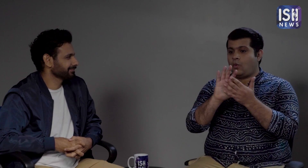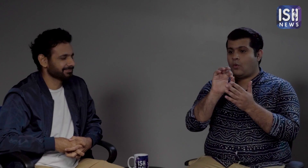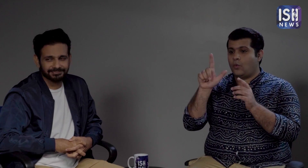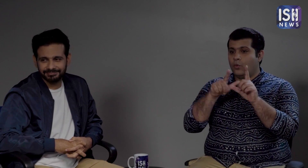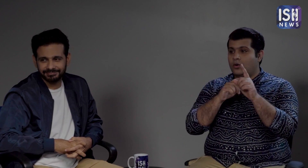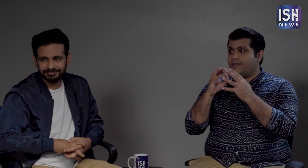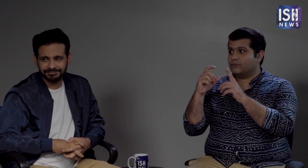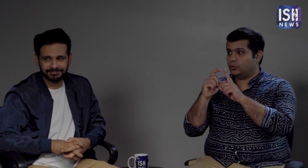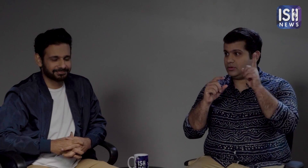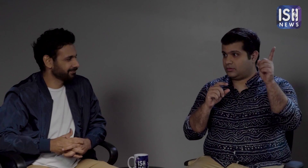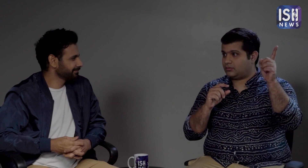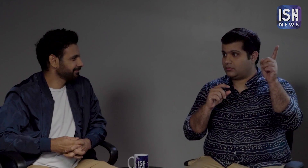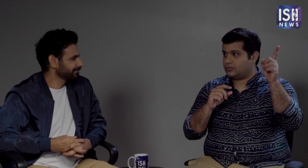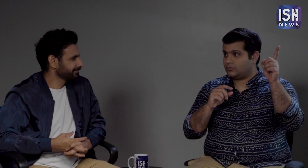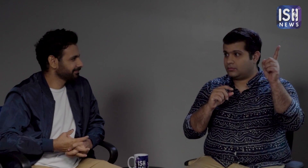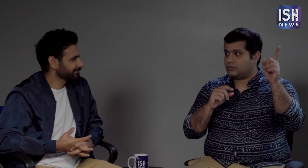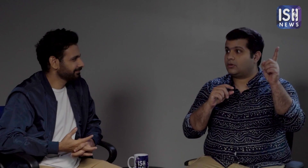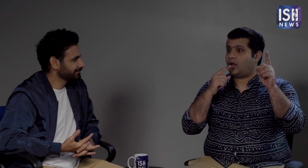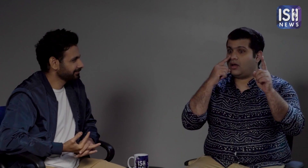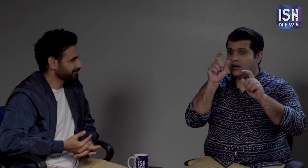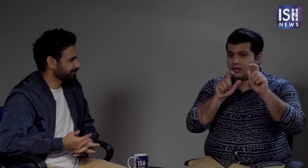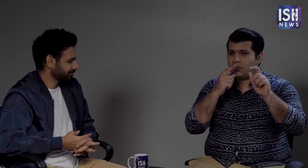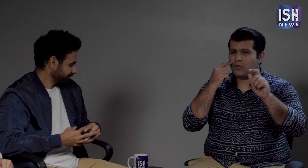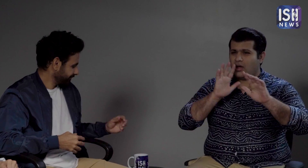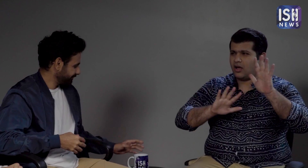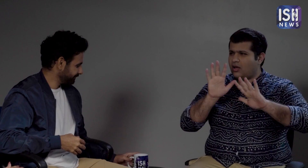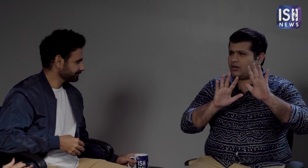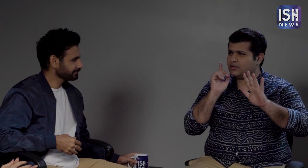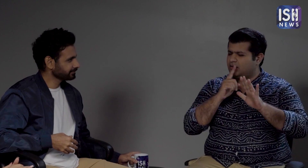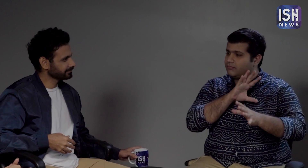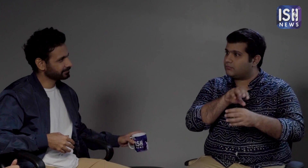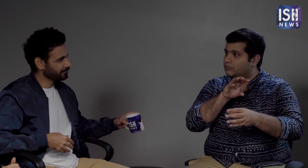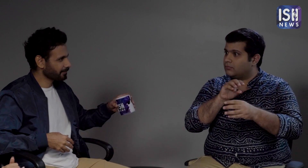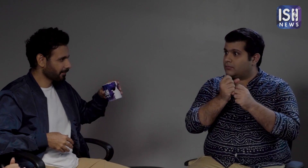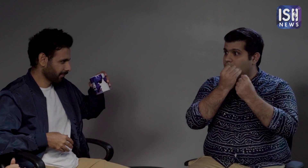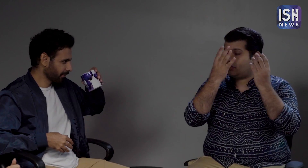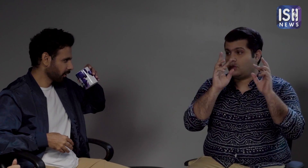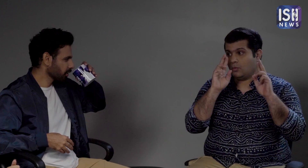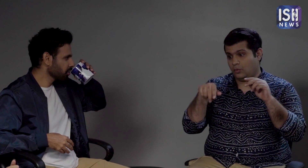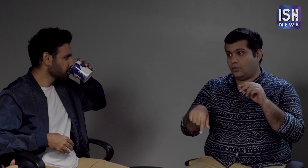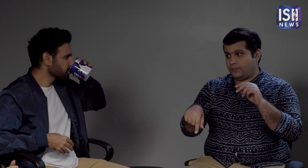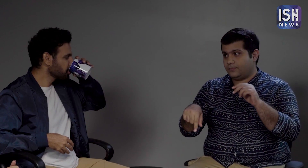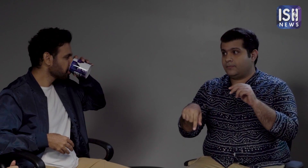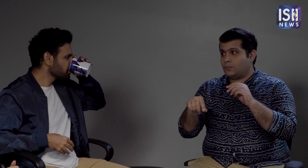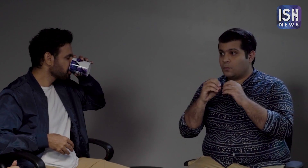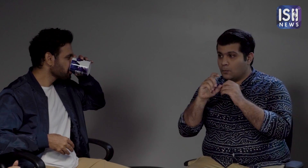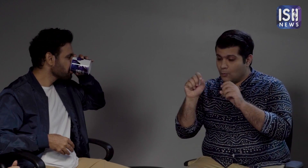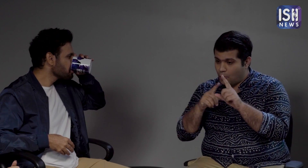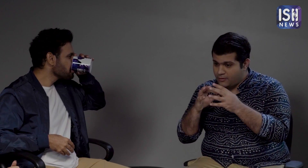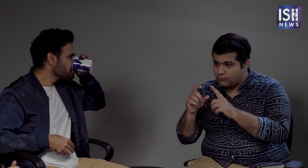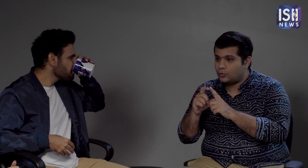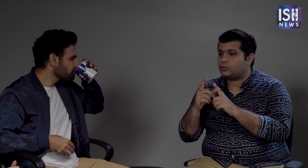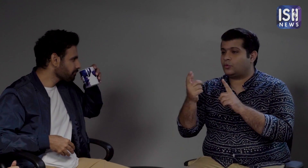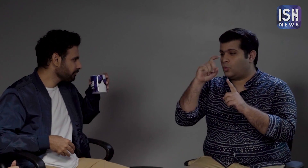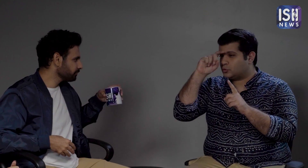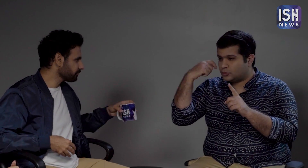Yes, actually, I agree. हॉलीवुड में वो जो भी एक्टर्स डेफ, वहाँ पे बहुत सारे वुमेन